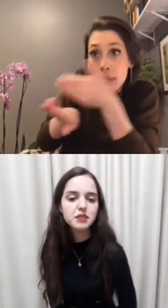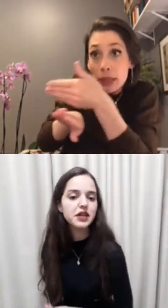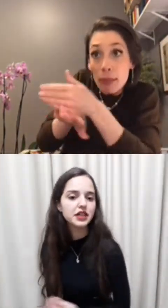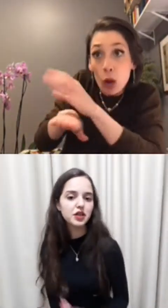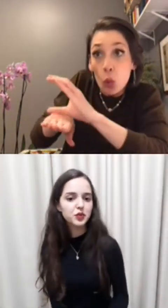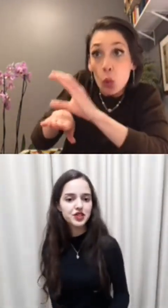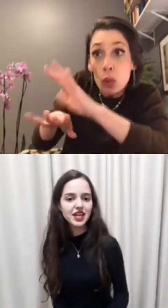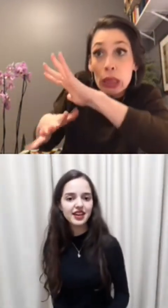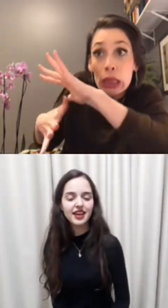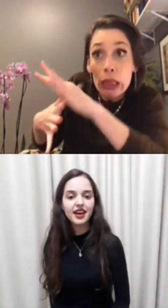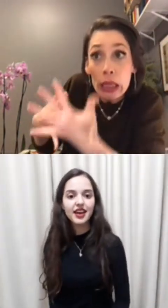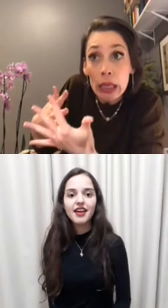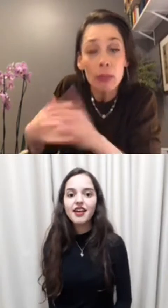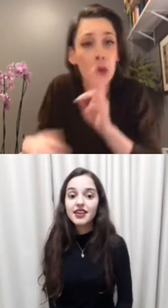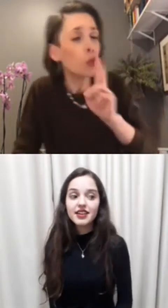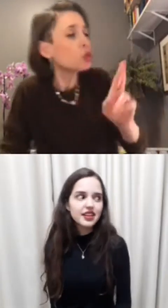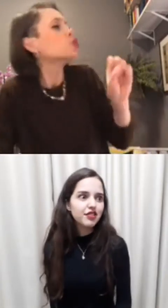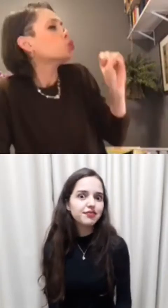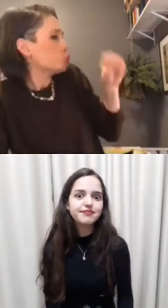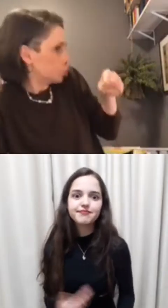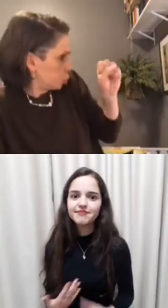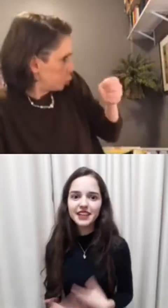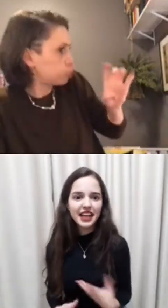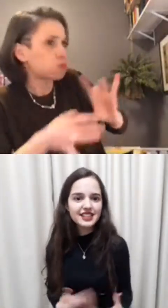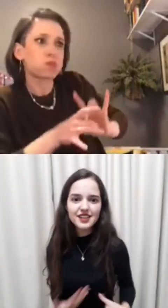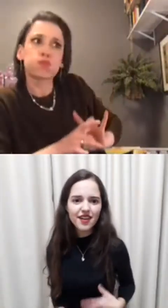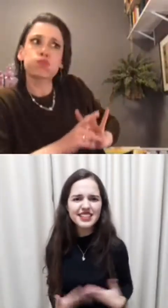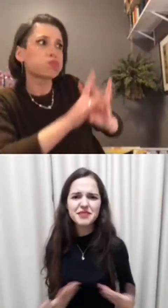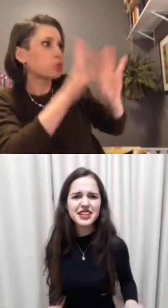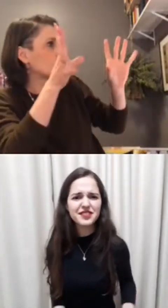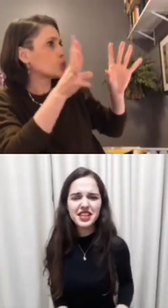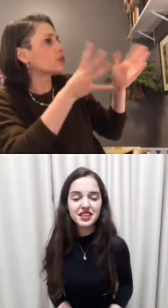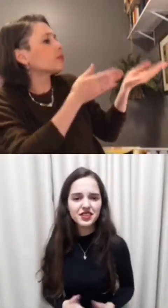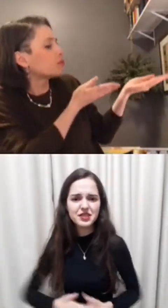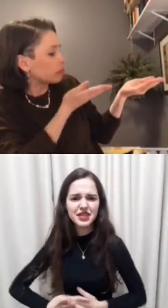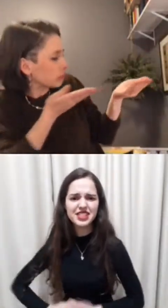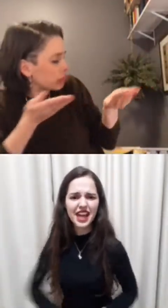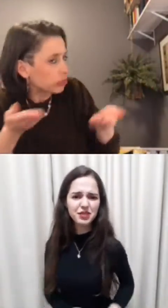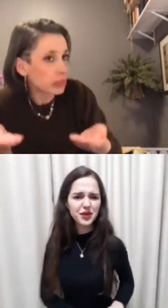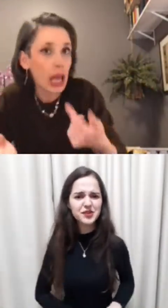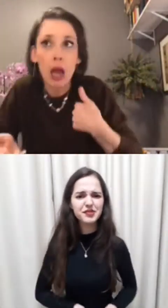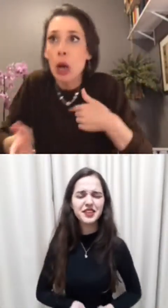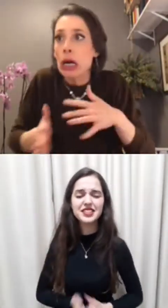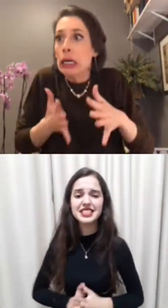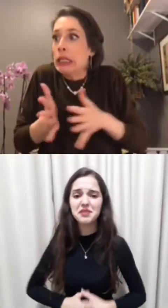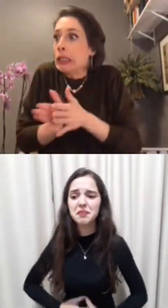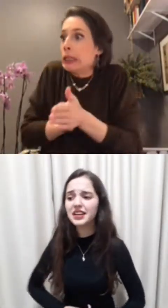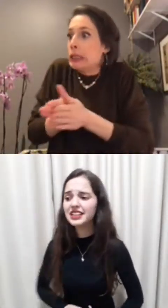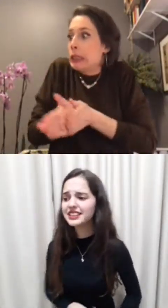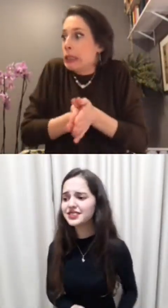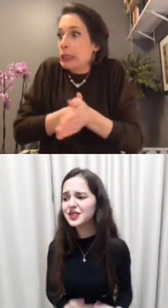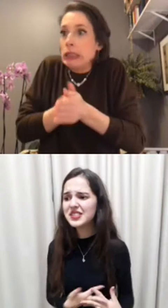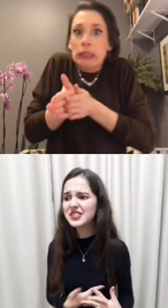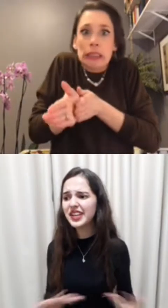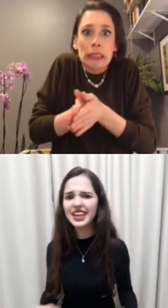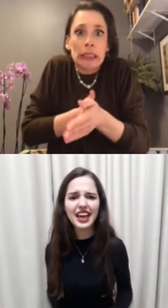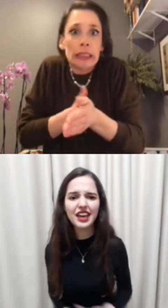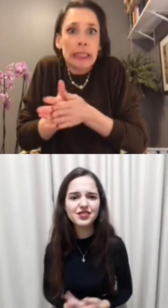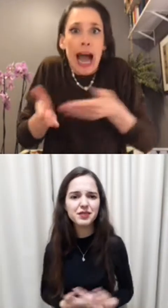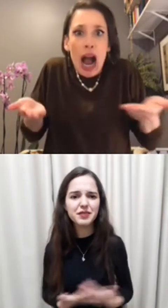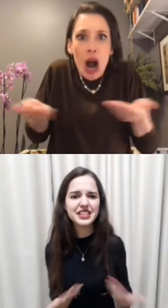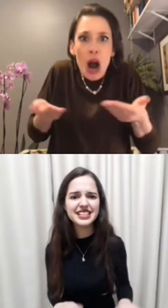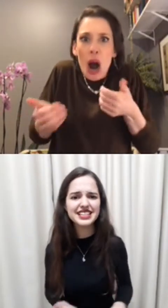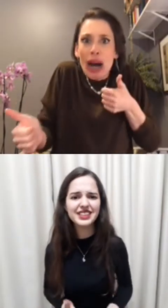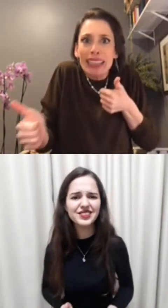de semana, que eu podia ir. E assim, eu fiquei ansiosa, mas falei, nossa, mas já no próximo final de semana, não conheço ninguém,